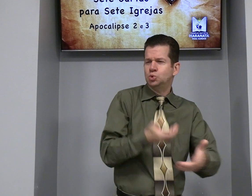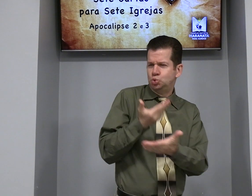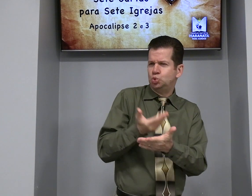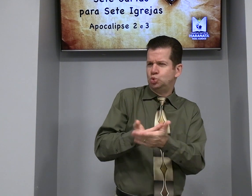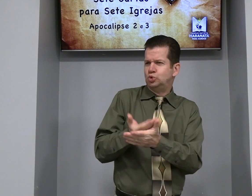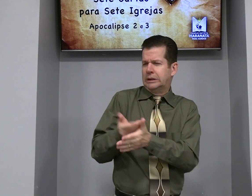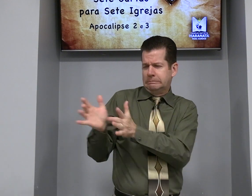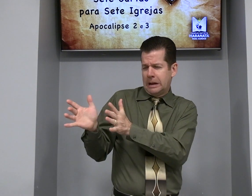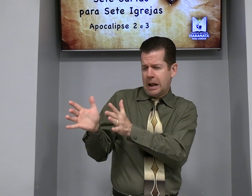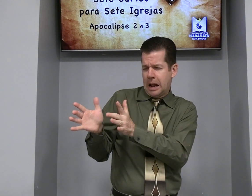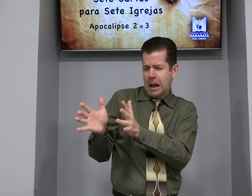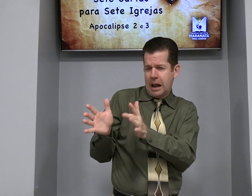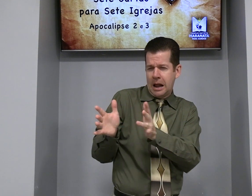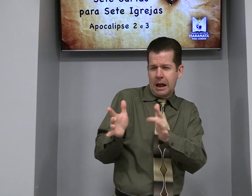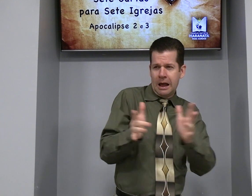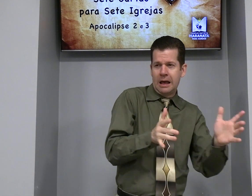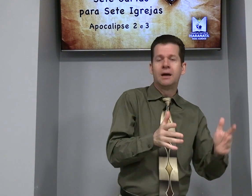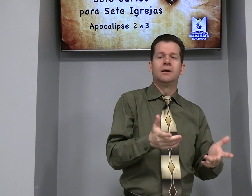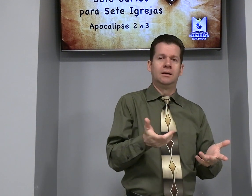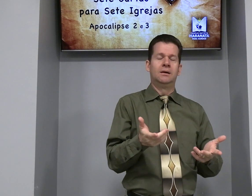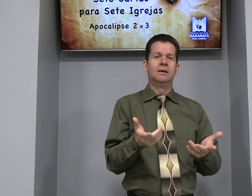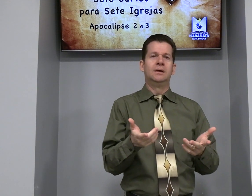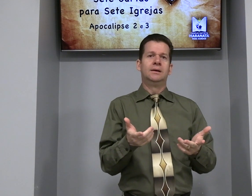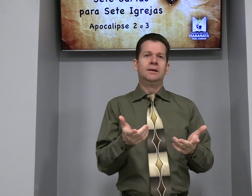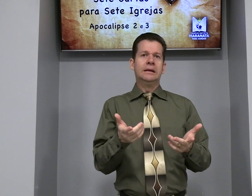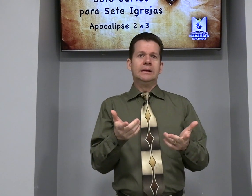as quartas-feiras direto até que terminar.